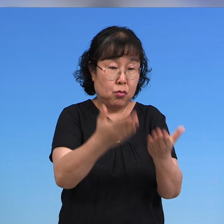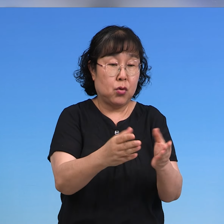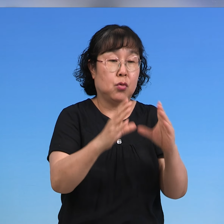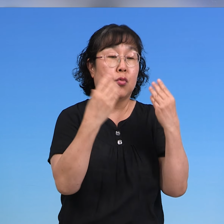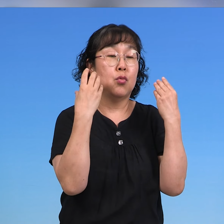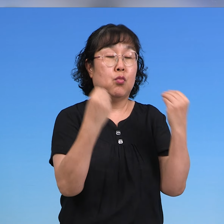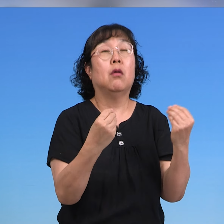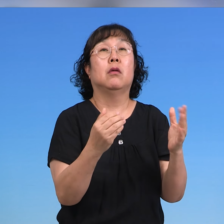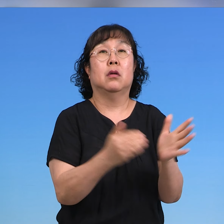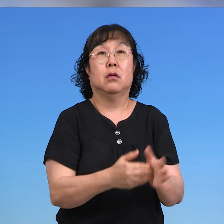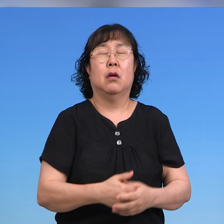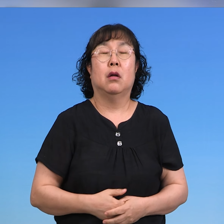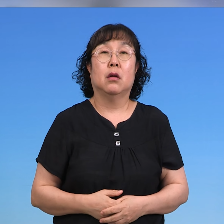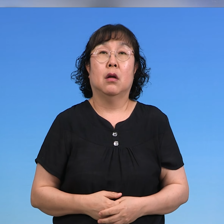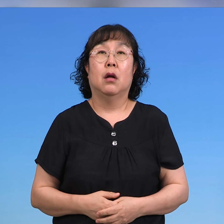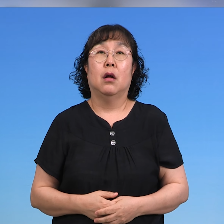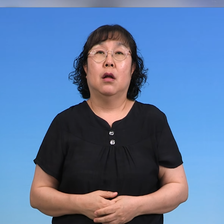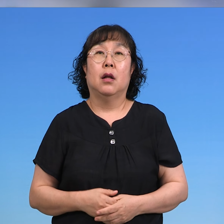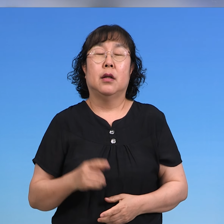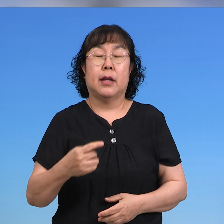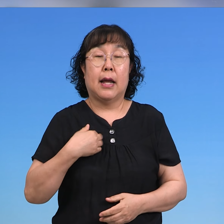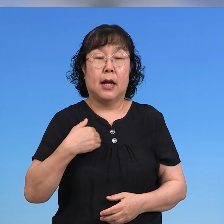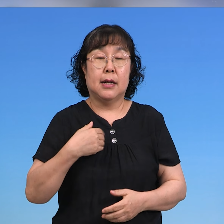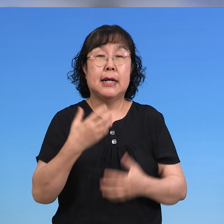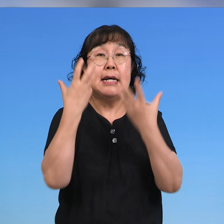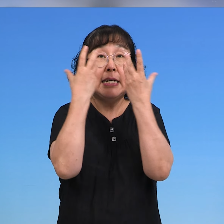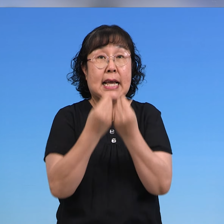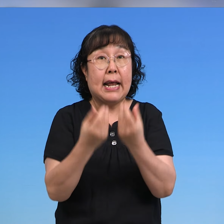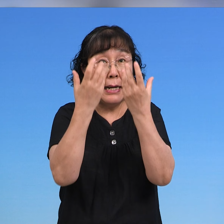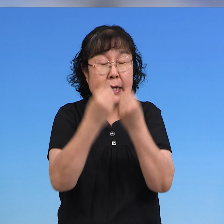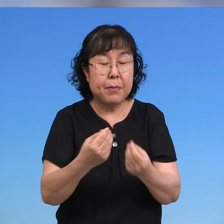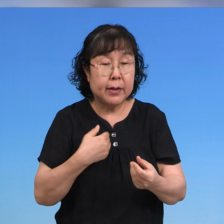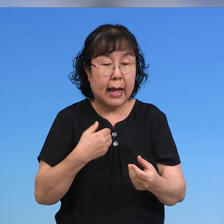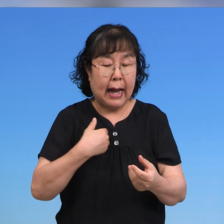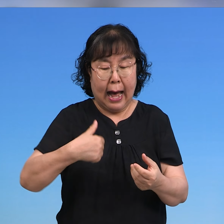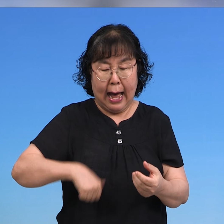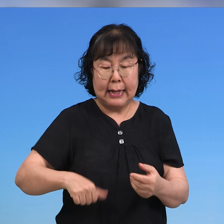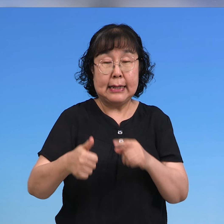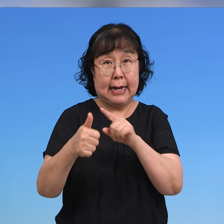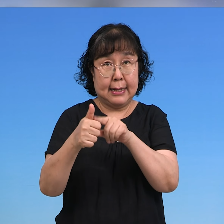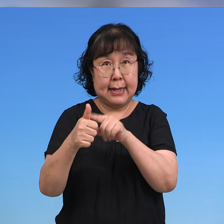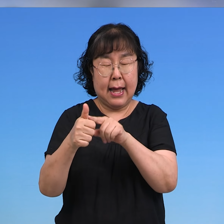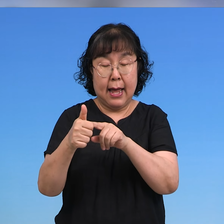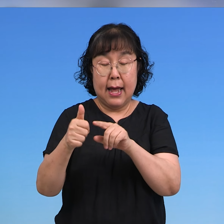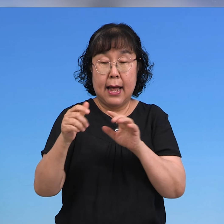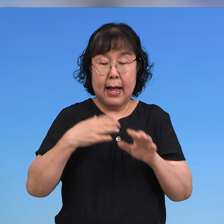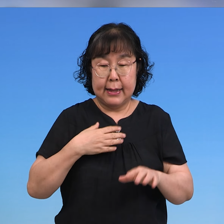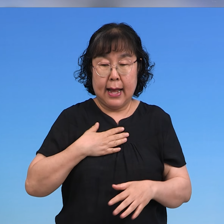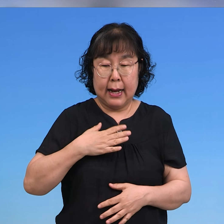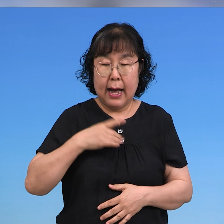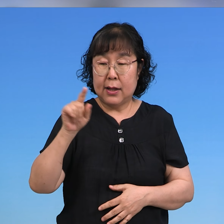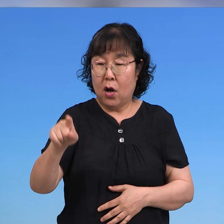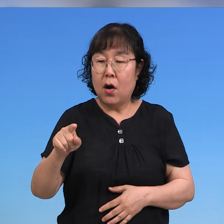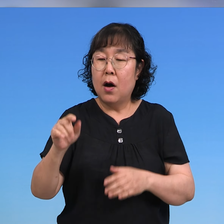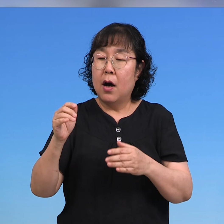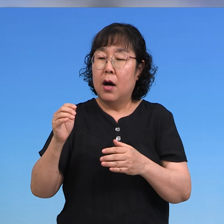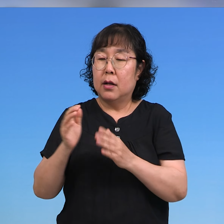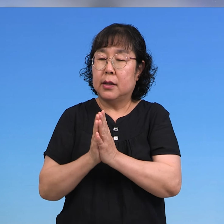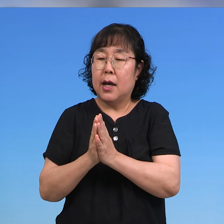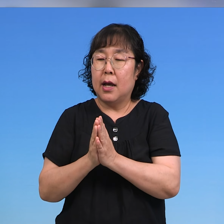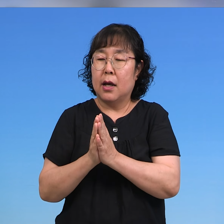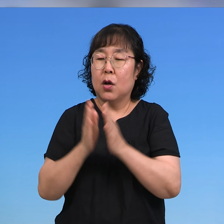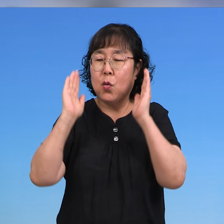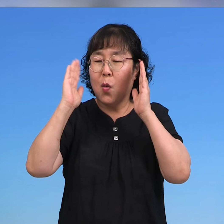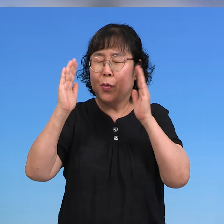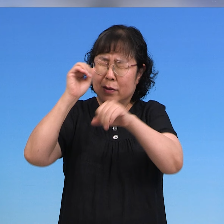우리 아들한테 너 이번 학기 공부 열심히 해서 내가 특별히 내가 용돈을 내가 좀 주고 싶다. 내가